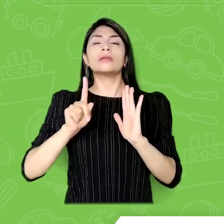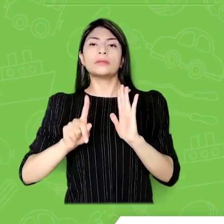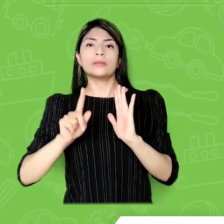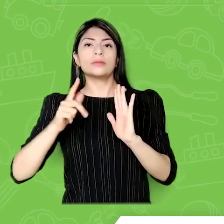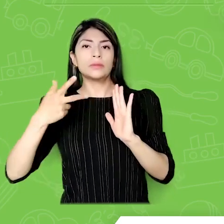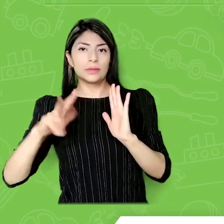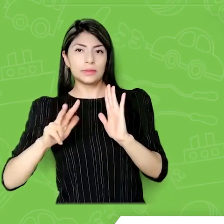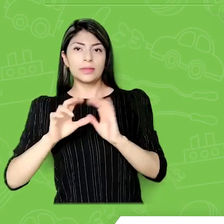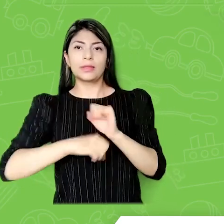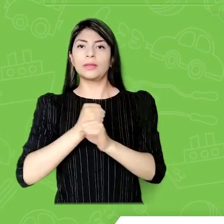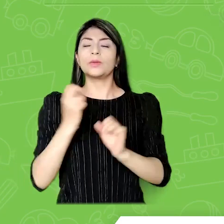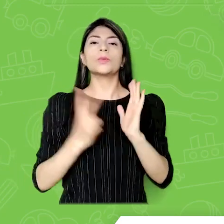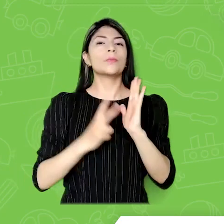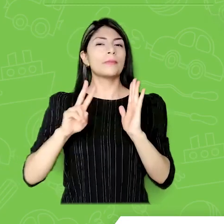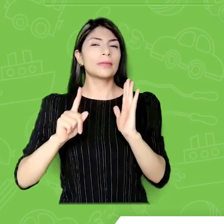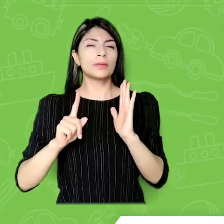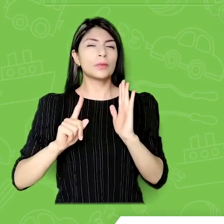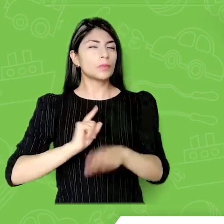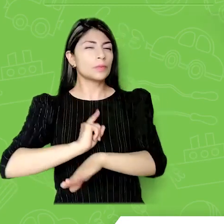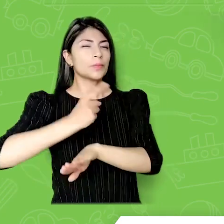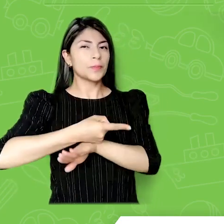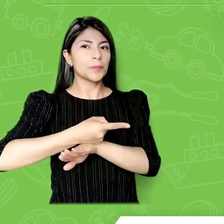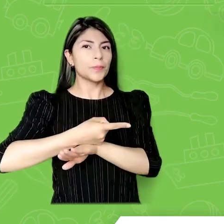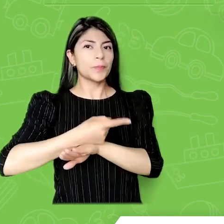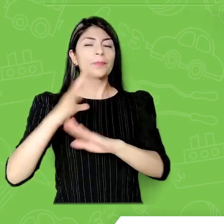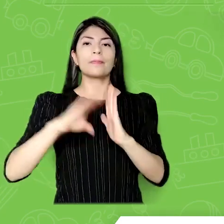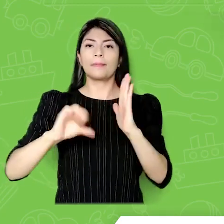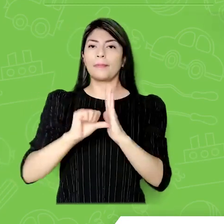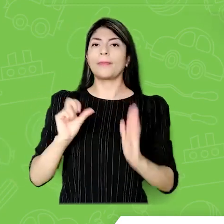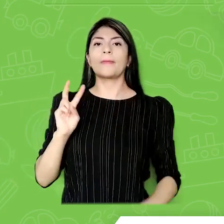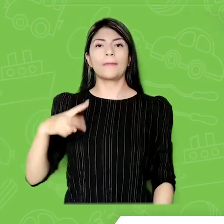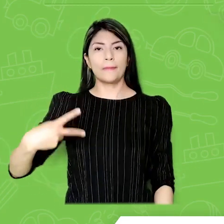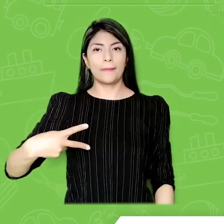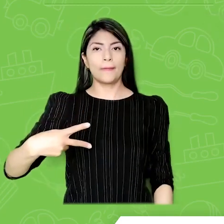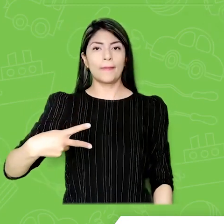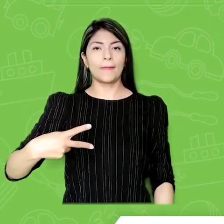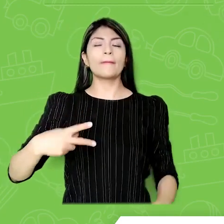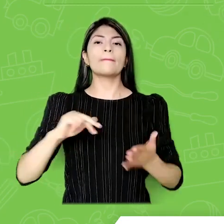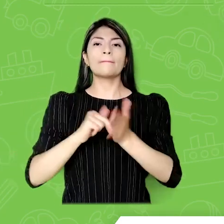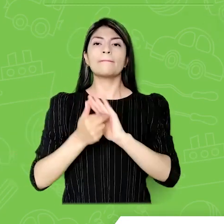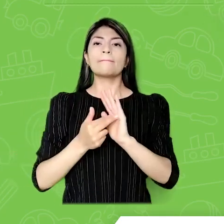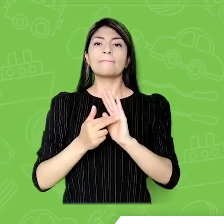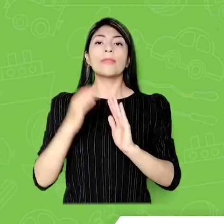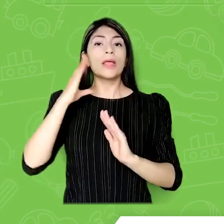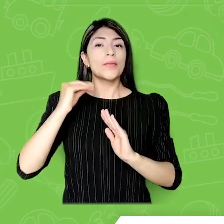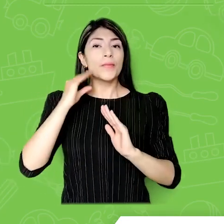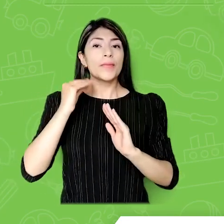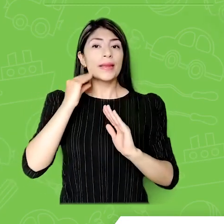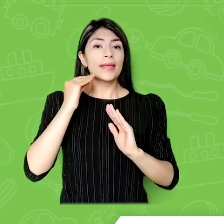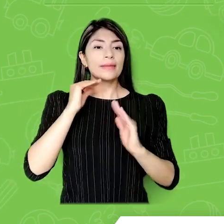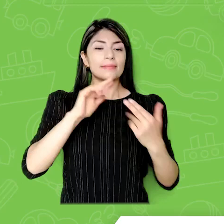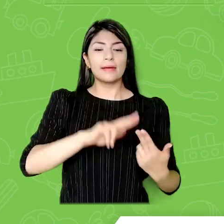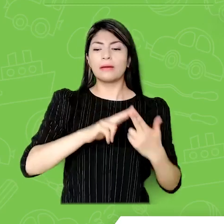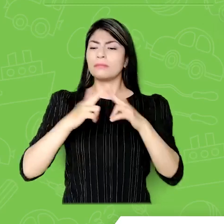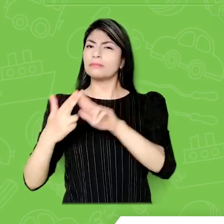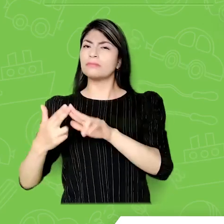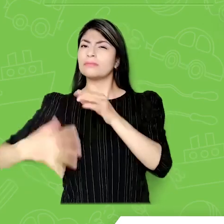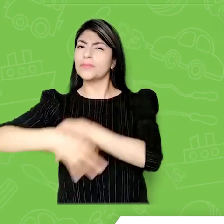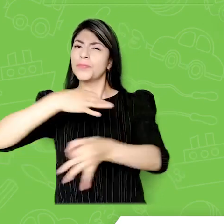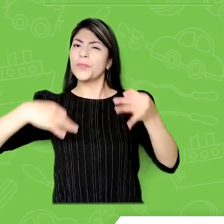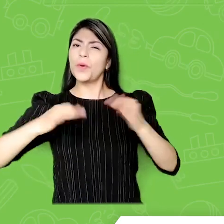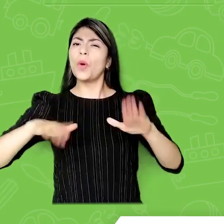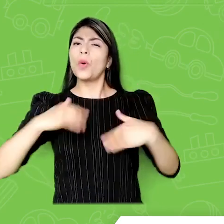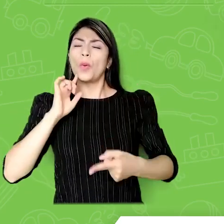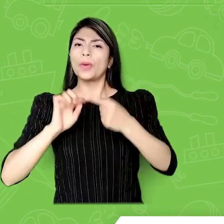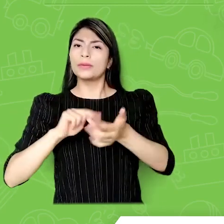2021, establece. Artículo 2. Equivalencia de experiencias. Con el objeto de establecer